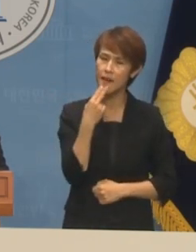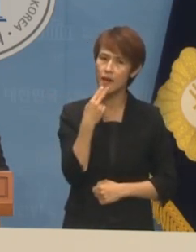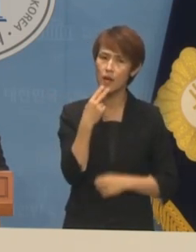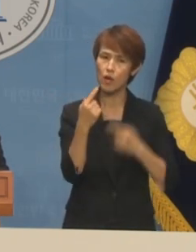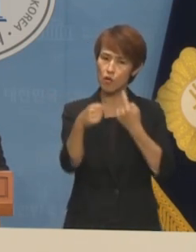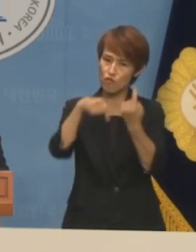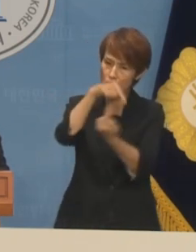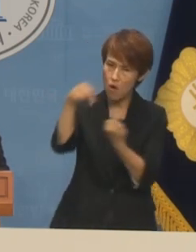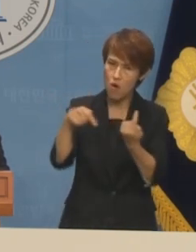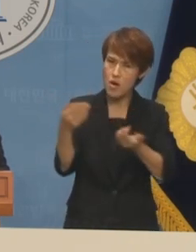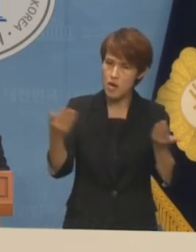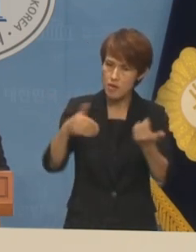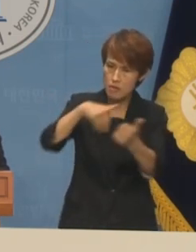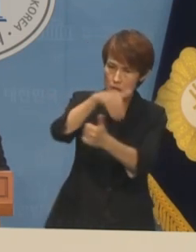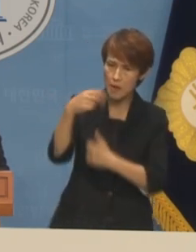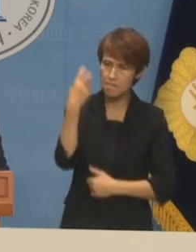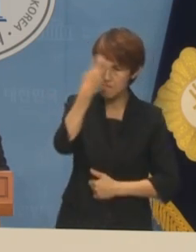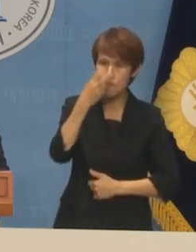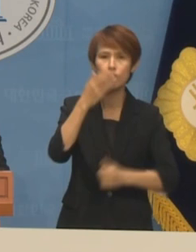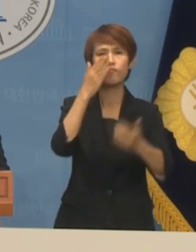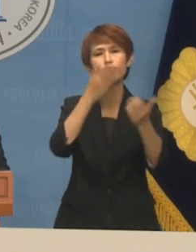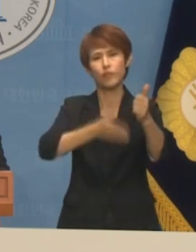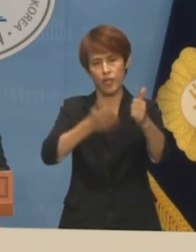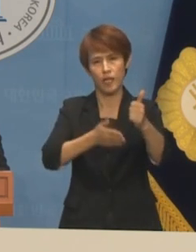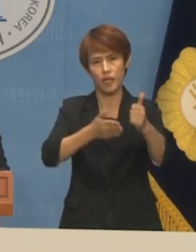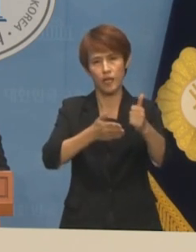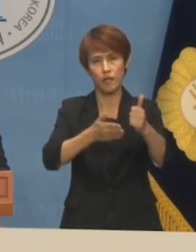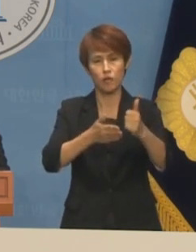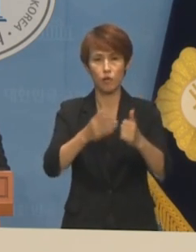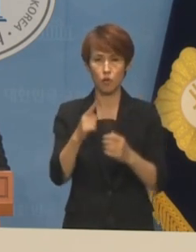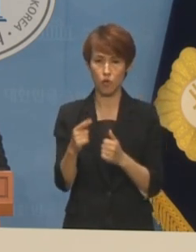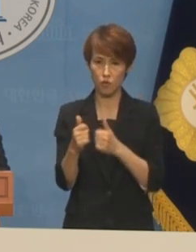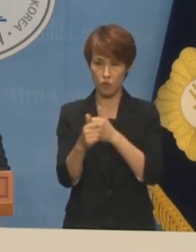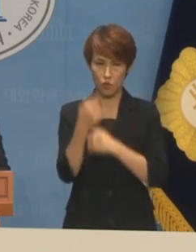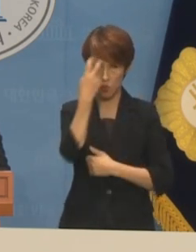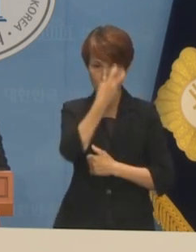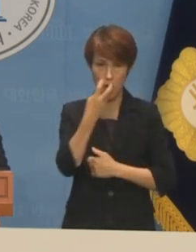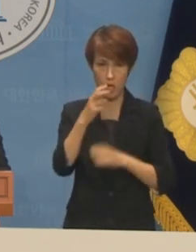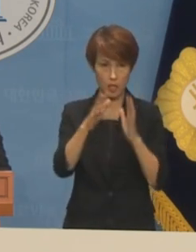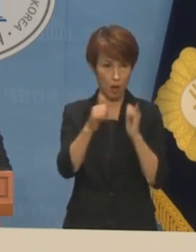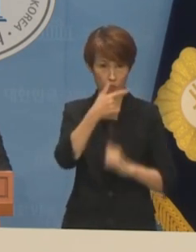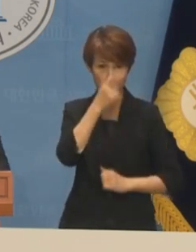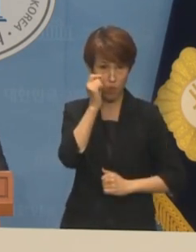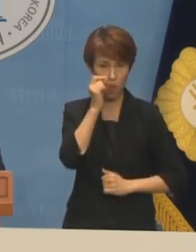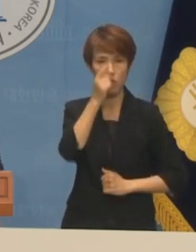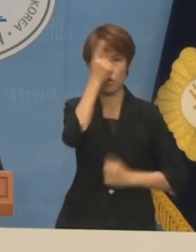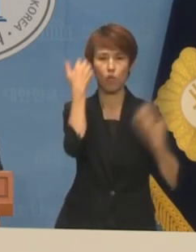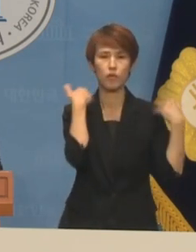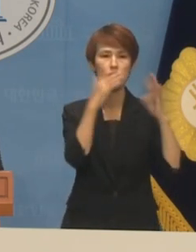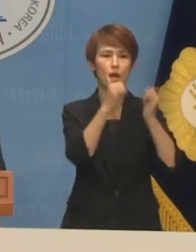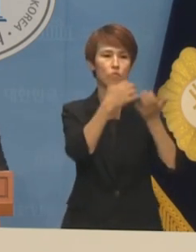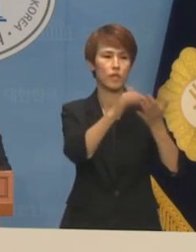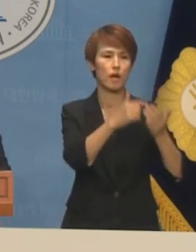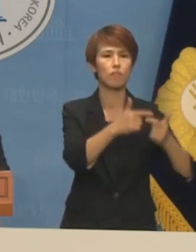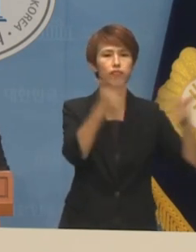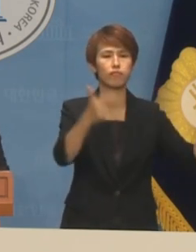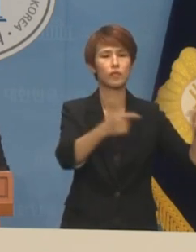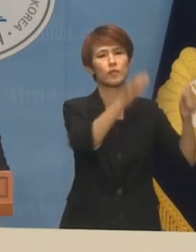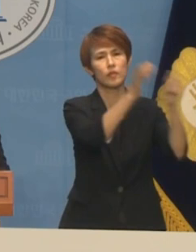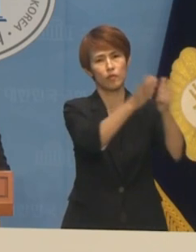및 업무 실태를 조사해 줄 것과 조사 인력이 부족하다면 정부의 인력 확충을 요구해 주길